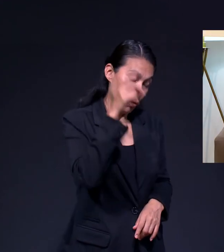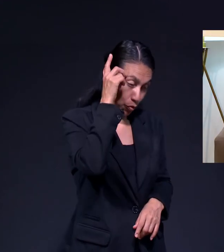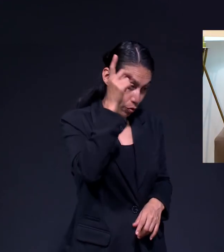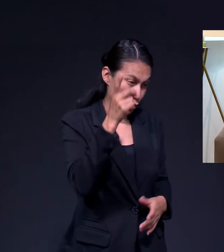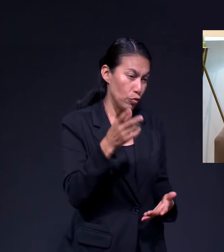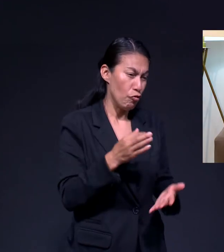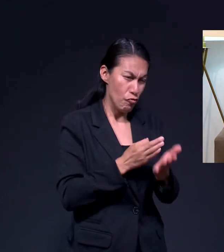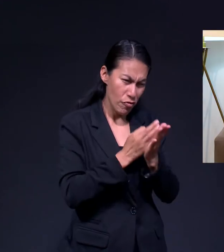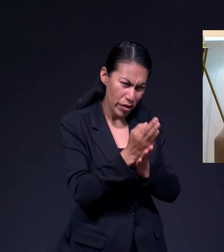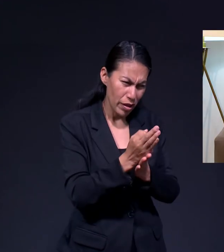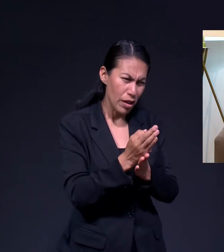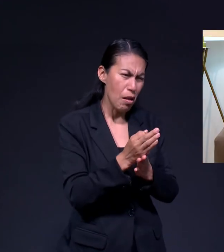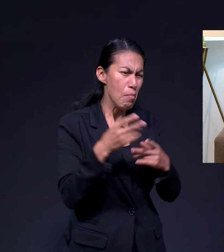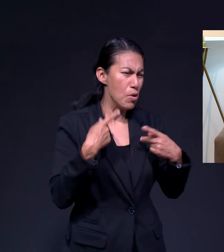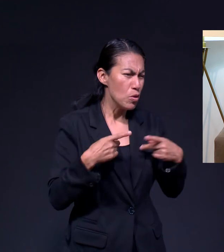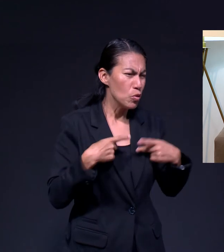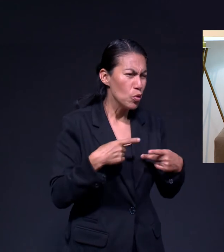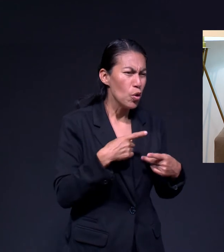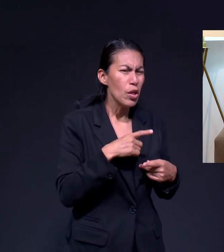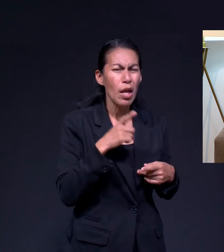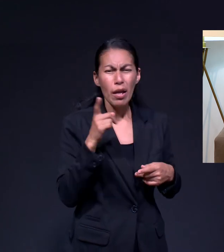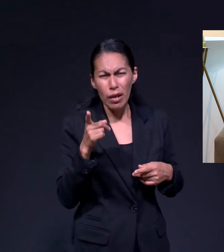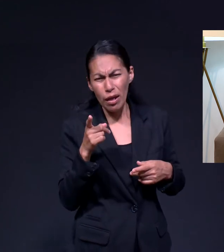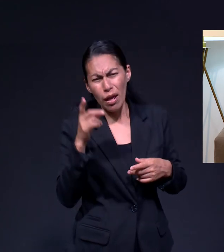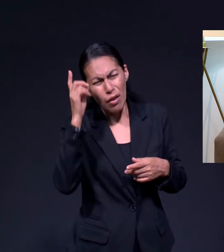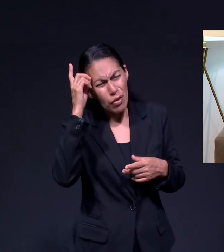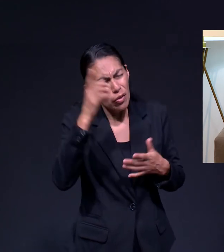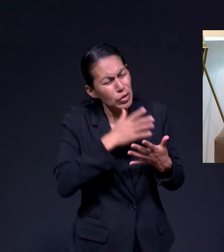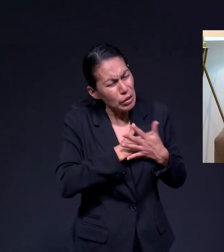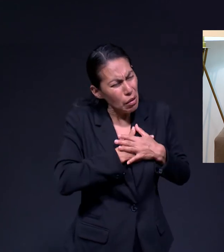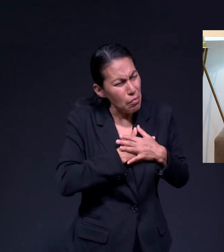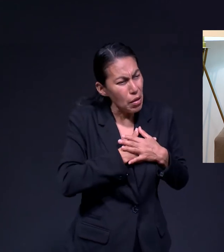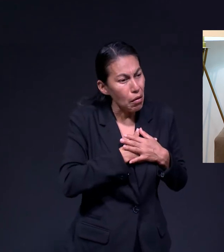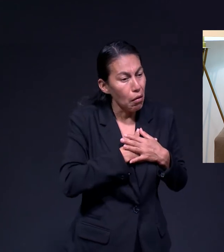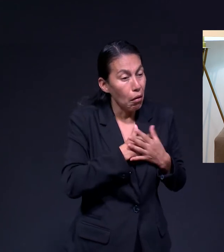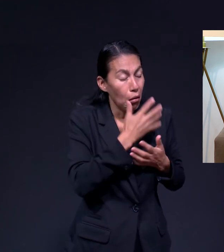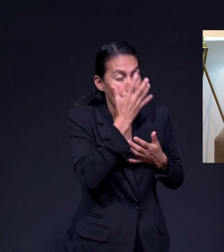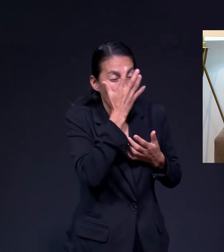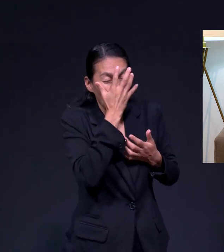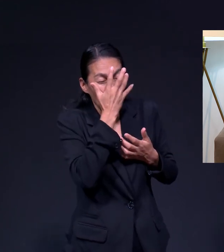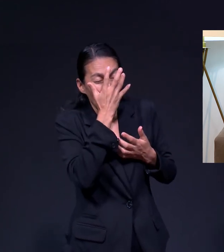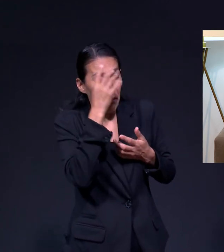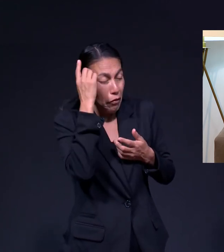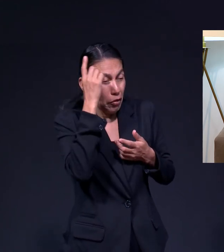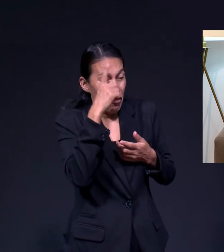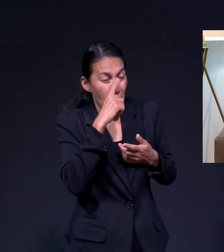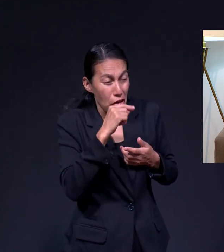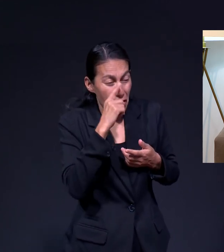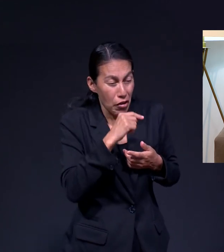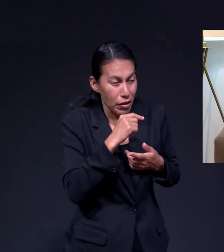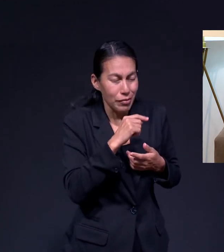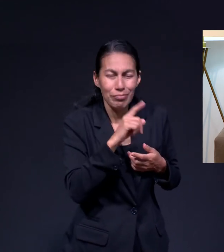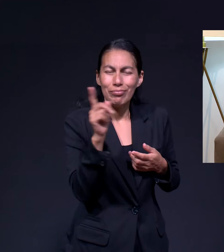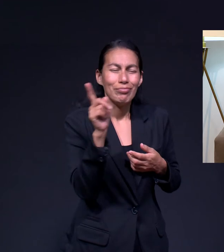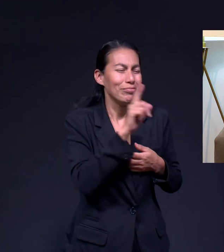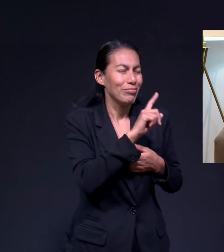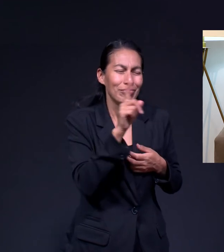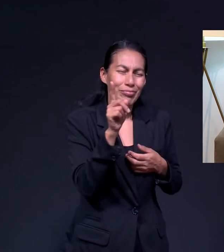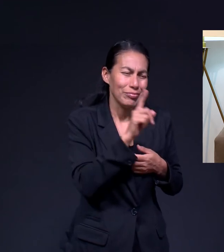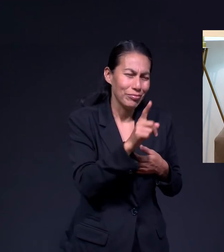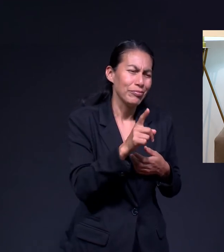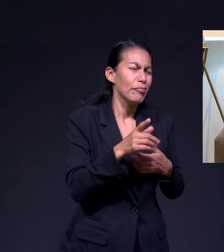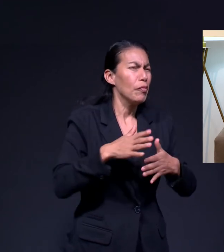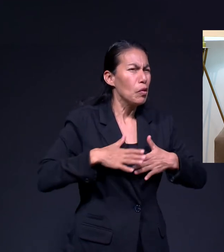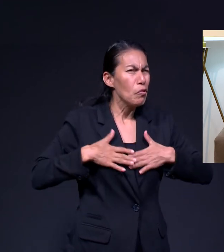será avergonzado aquella persona que confíe en dios ahora esta confianza que se deposita en